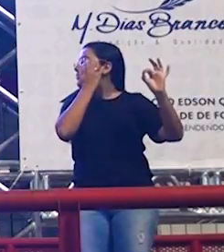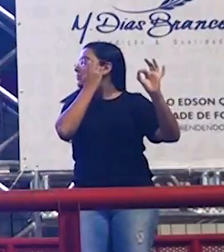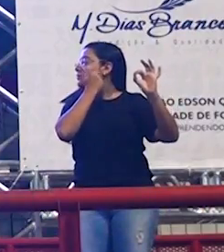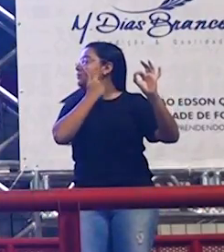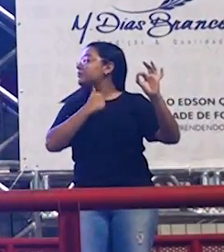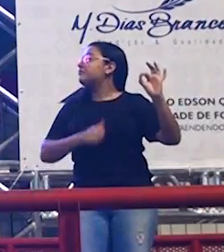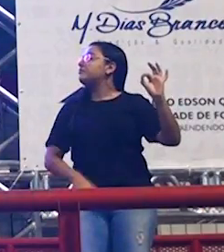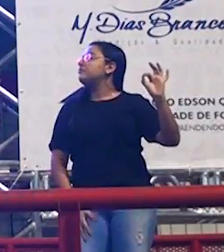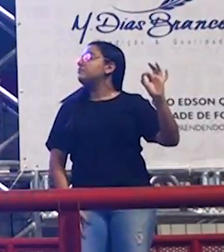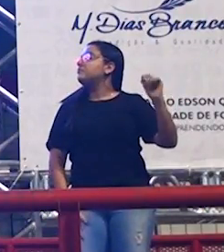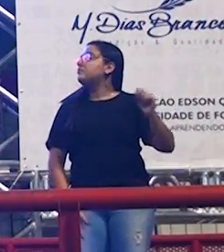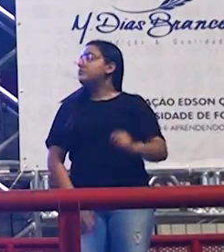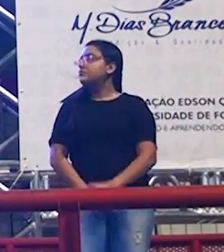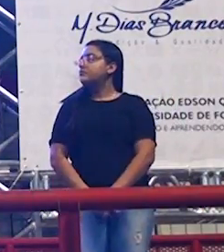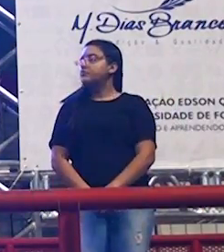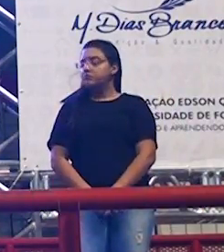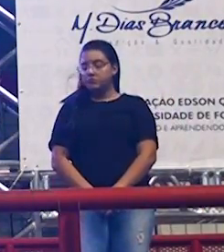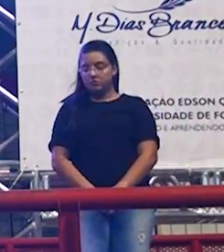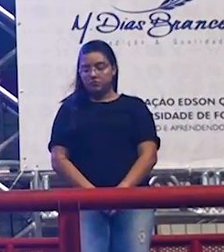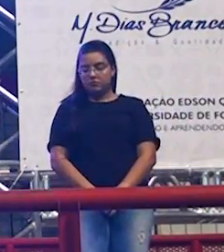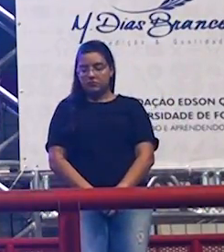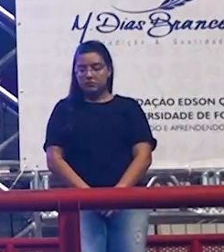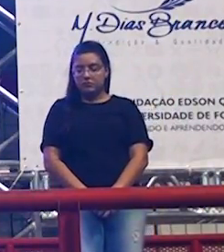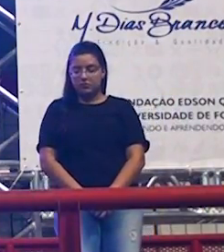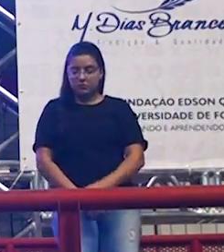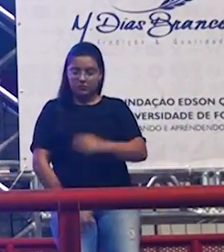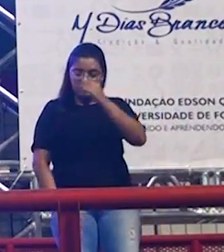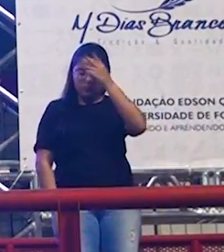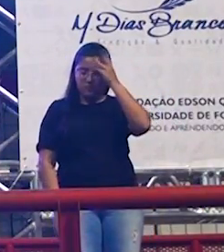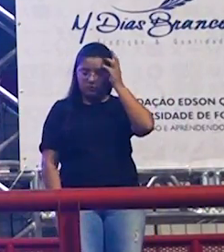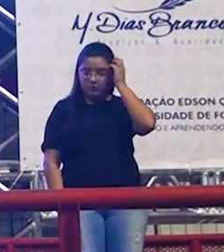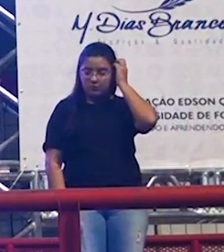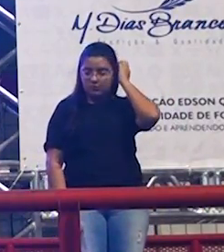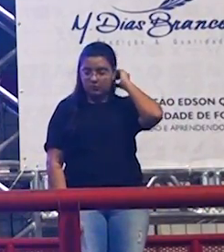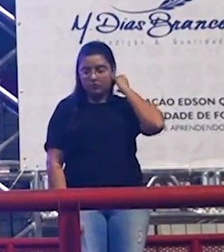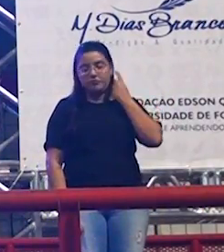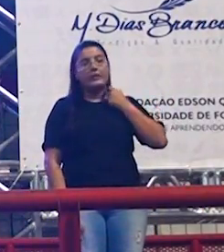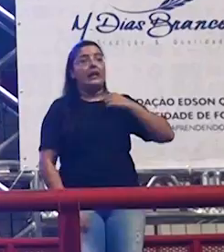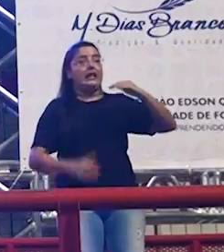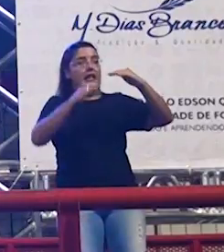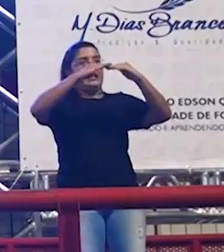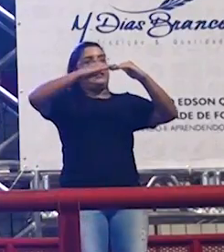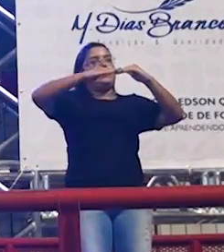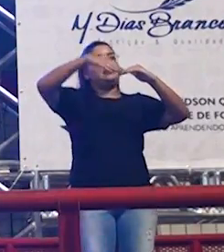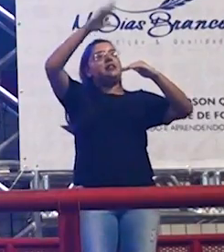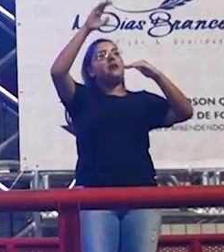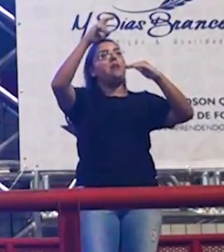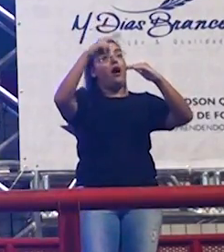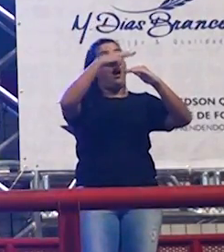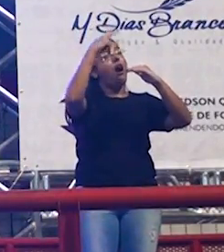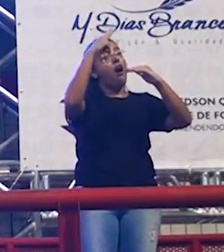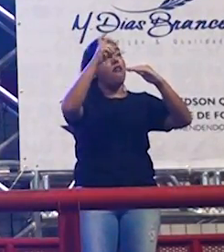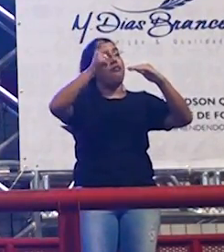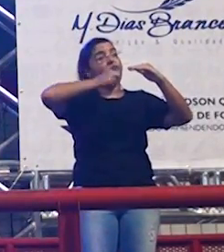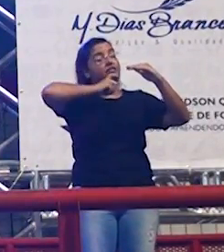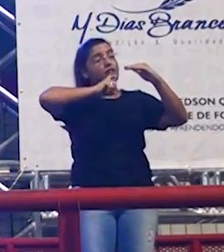Agora, tá vendo que ali em cima eu também tenho um ar frio? Sim ou não? O ar que